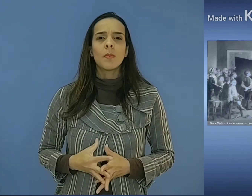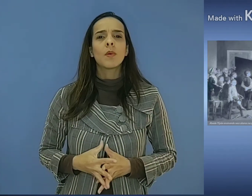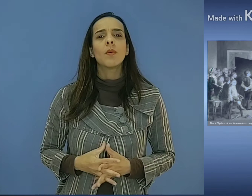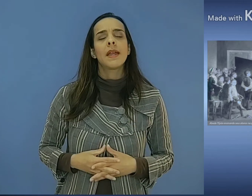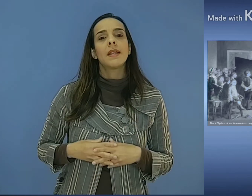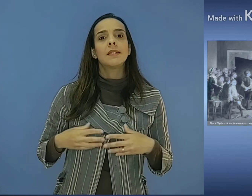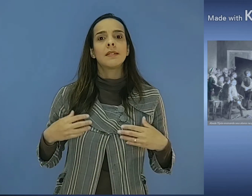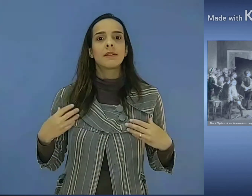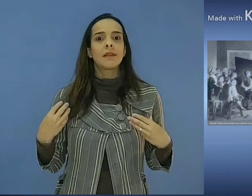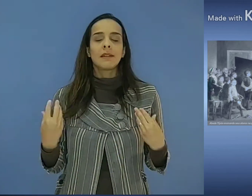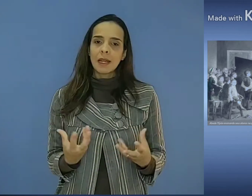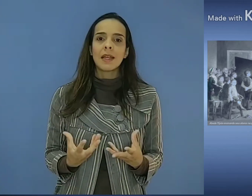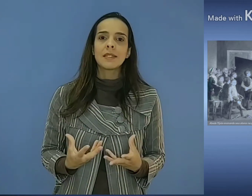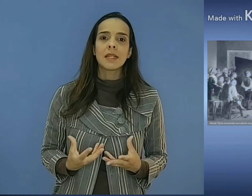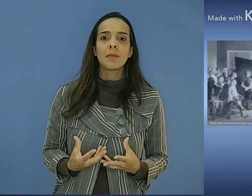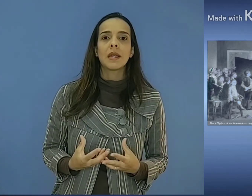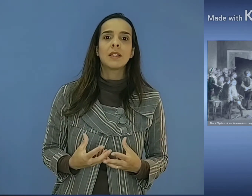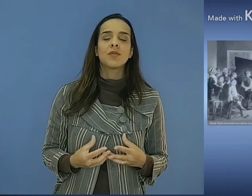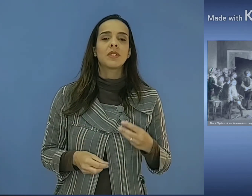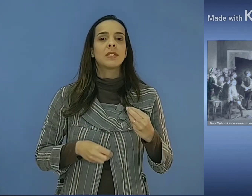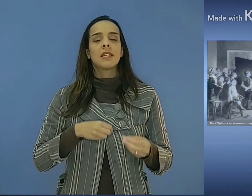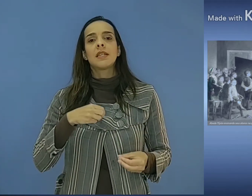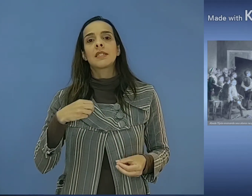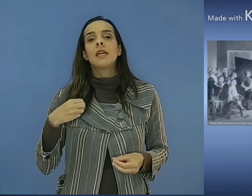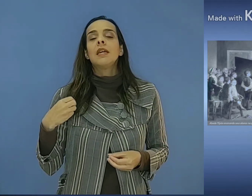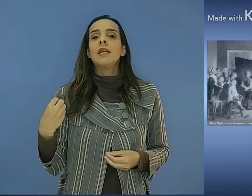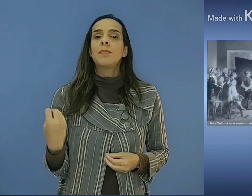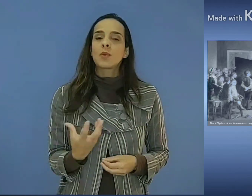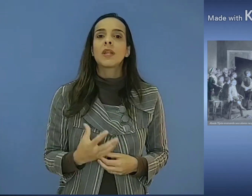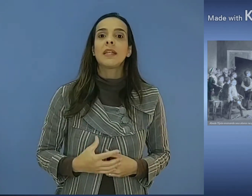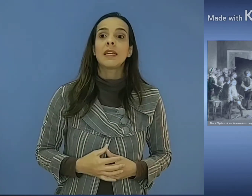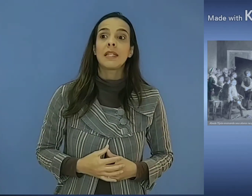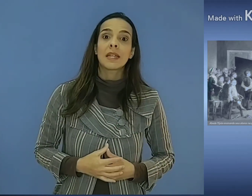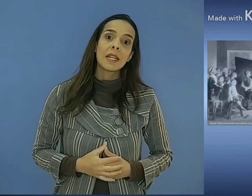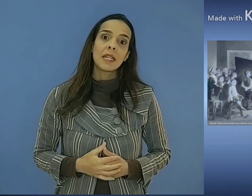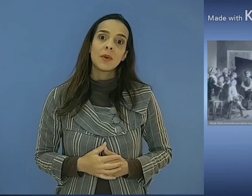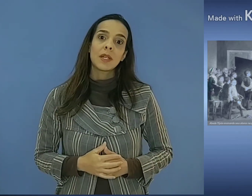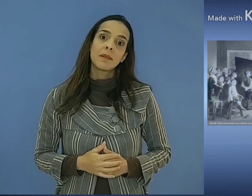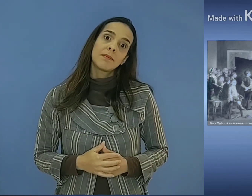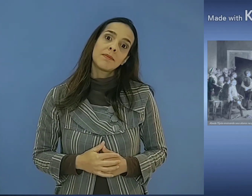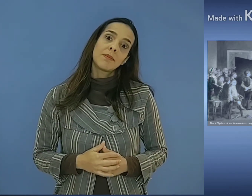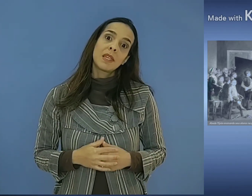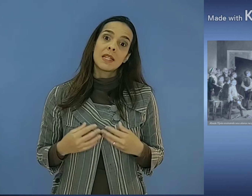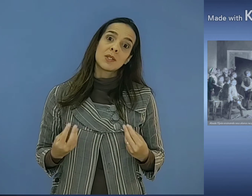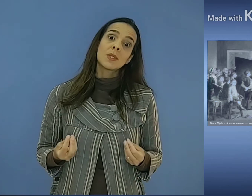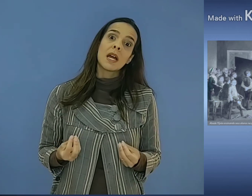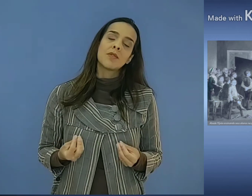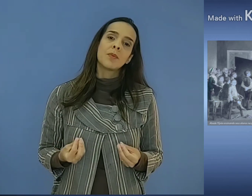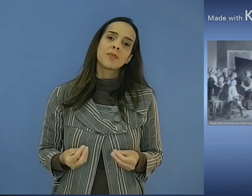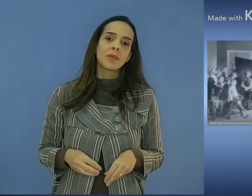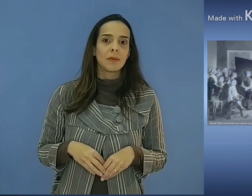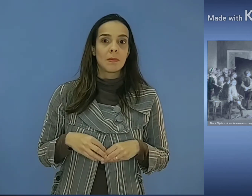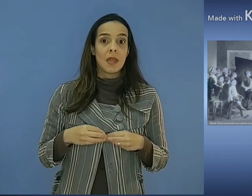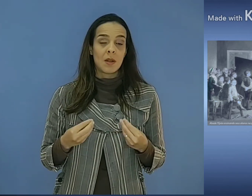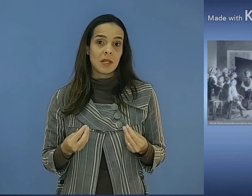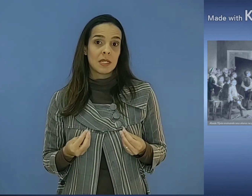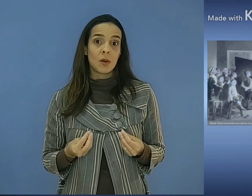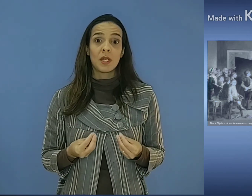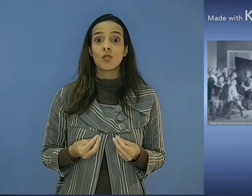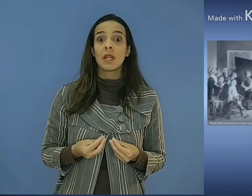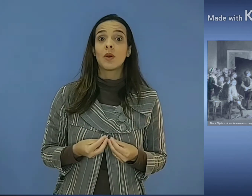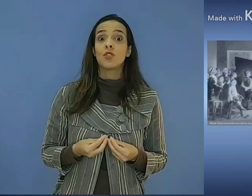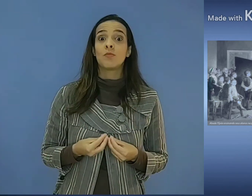montar um grupo com eles e tentar ensinar para eles o francês e procurar entender aquela língua que eles usavam.